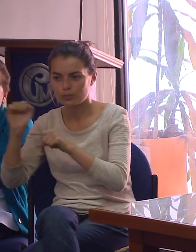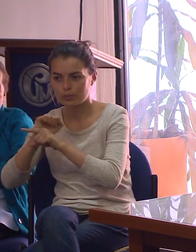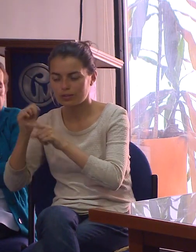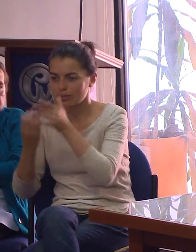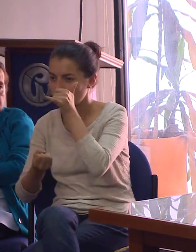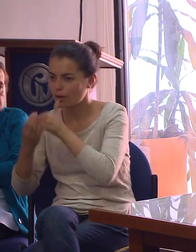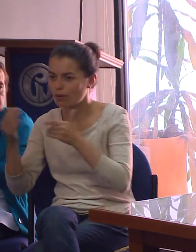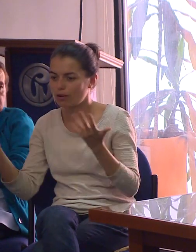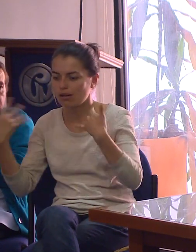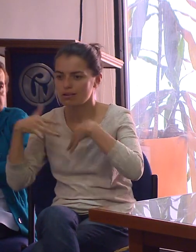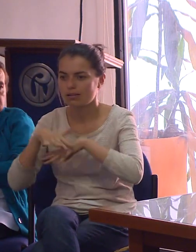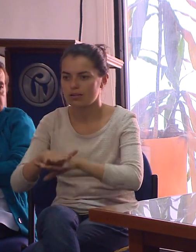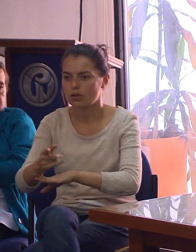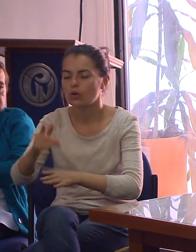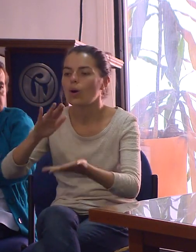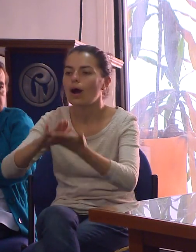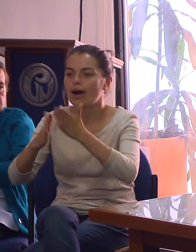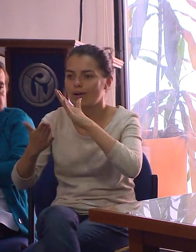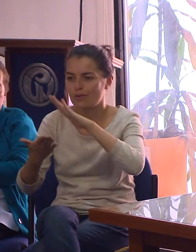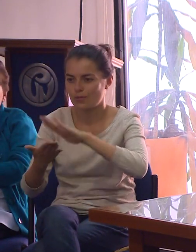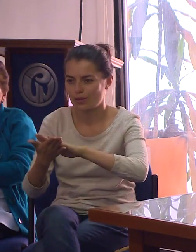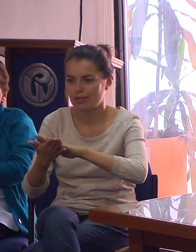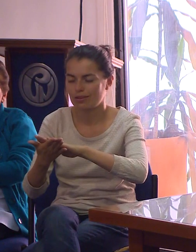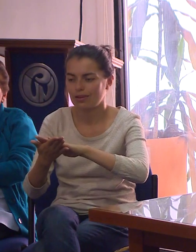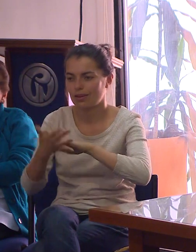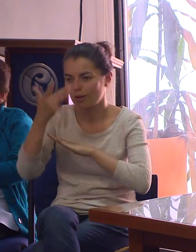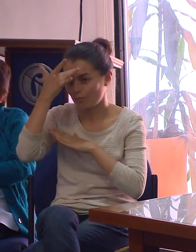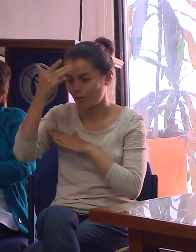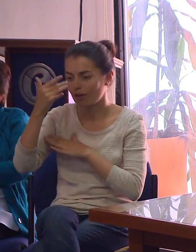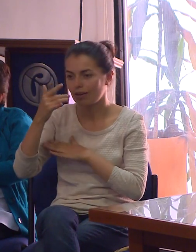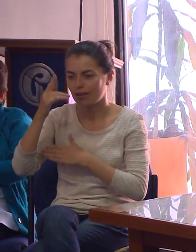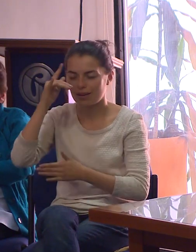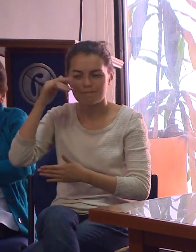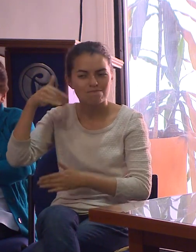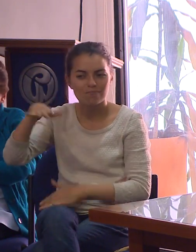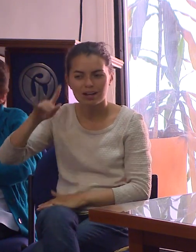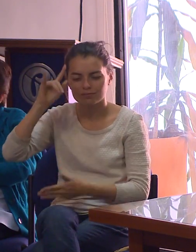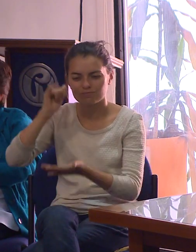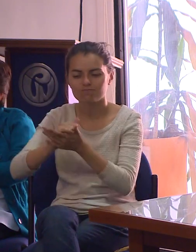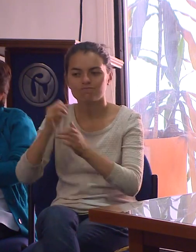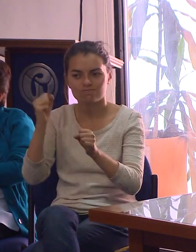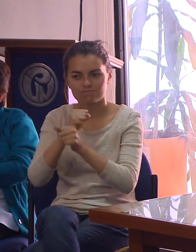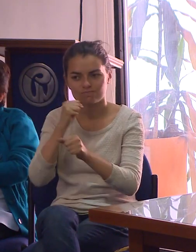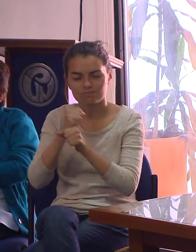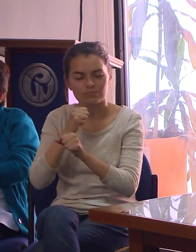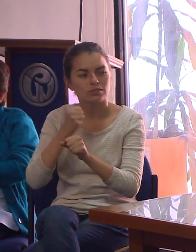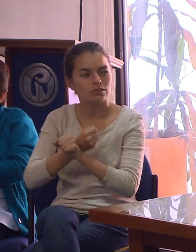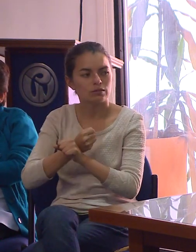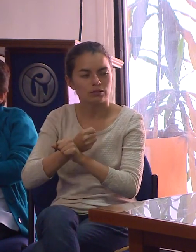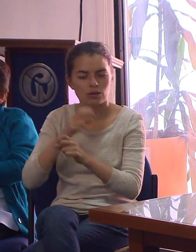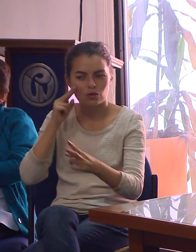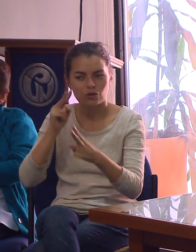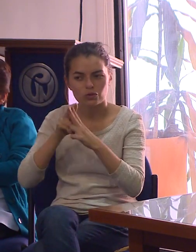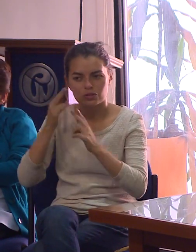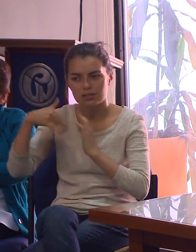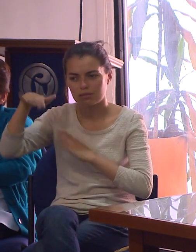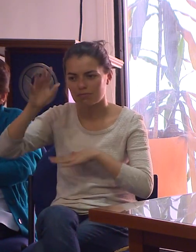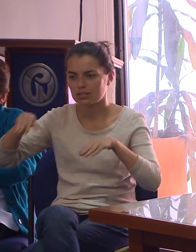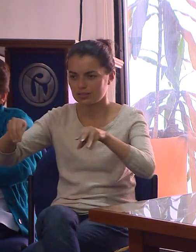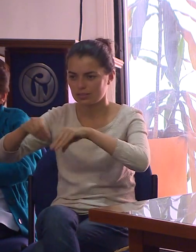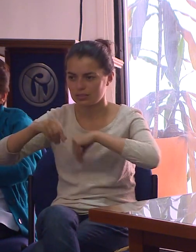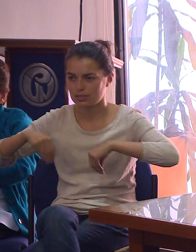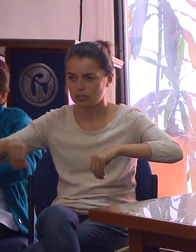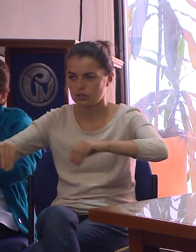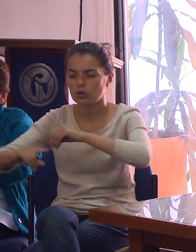de vincular el tema de la comunidad, porque pues pensamos que desde allí también podemos conocer mucho mejor los territorios,